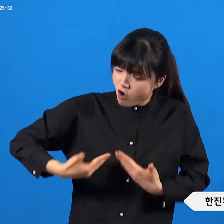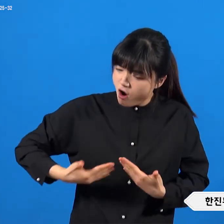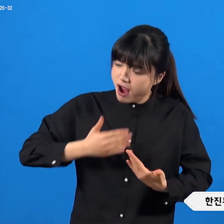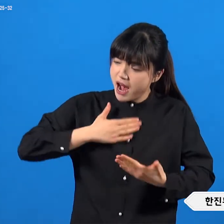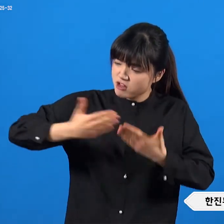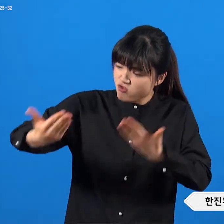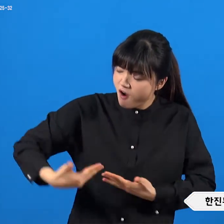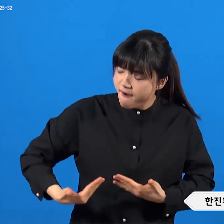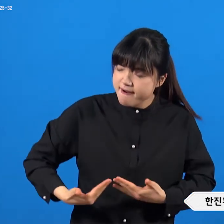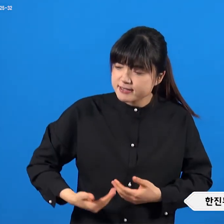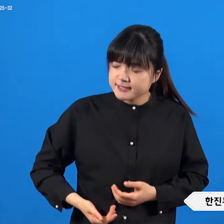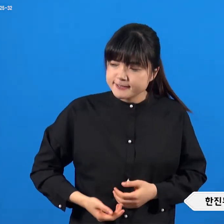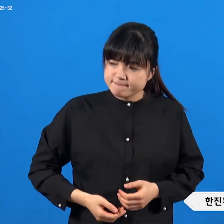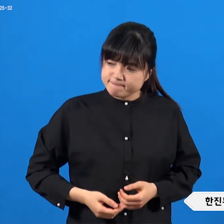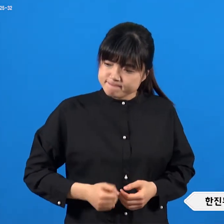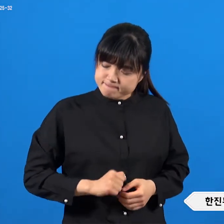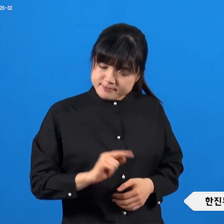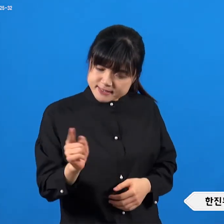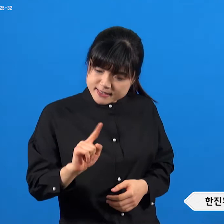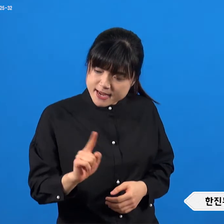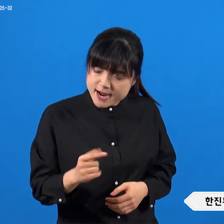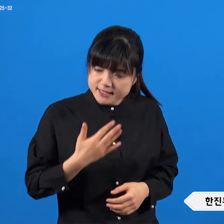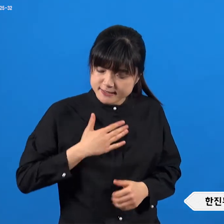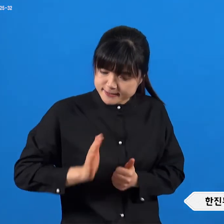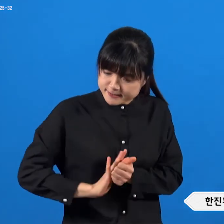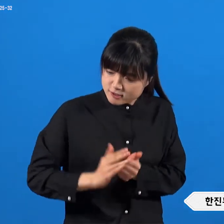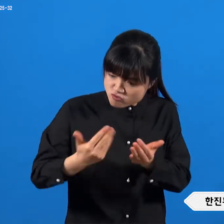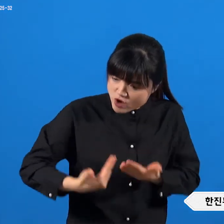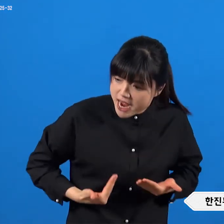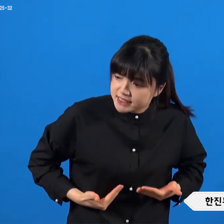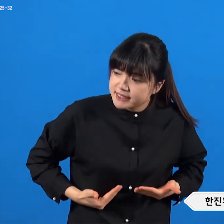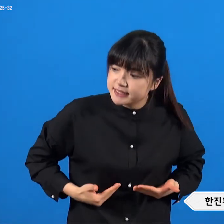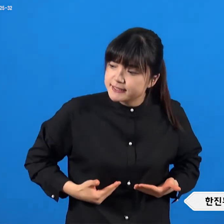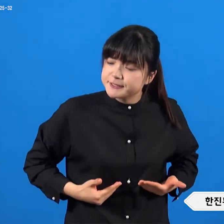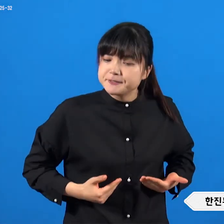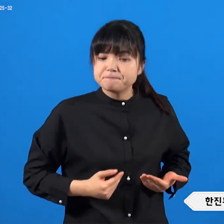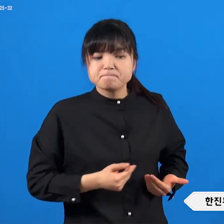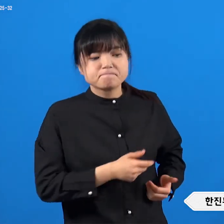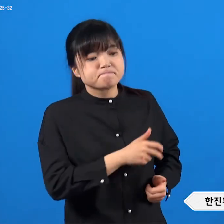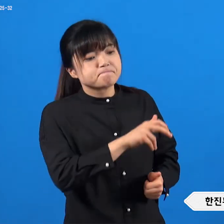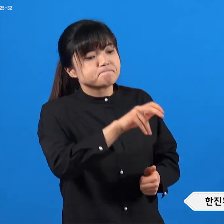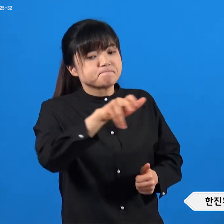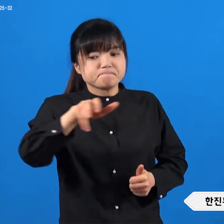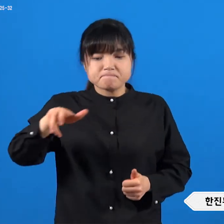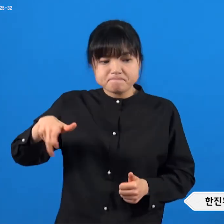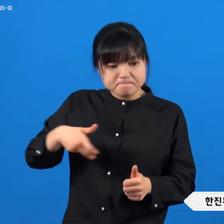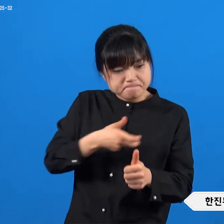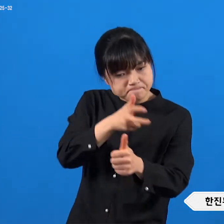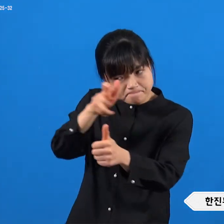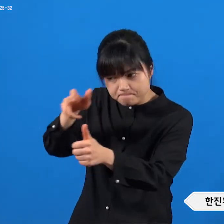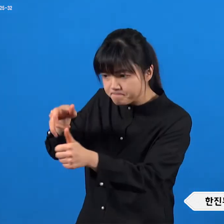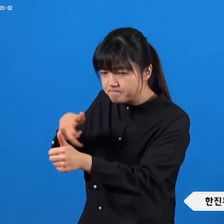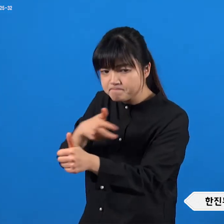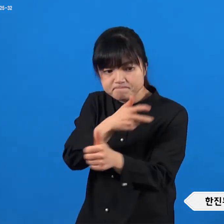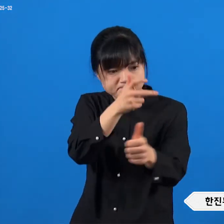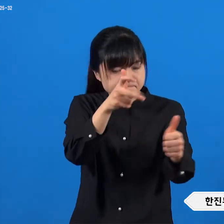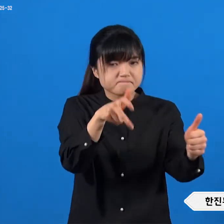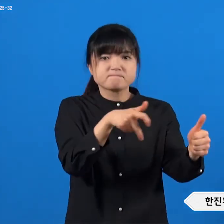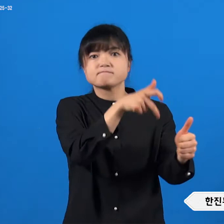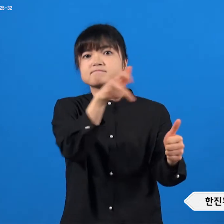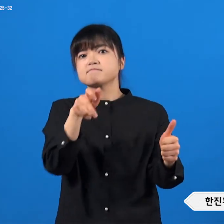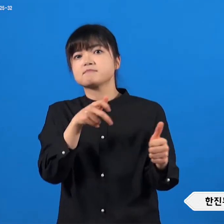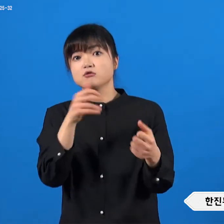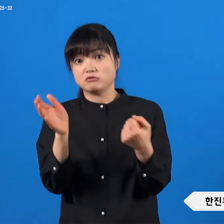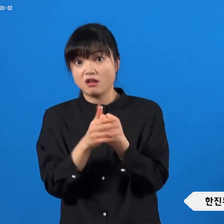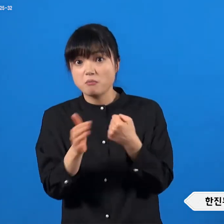잘 모르는 것 같아. 나를 제대로 대우를 하고 있나 없나, 늘 싸늘한 눈으로